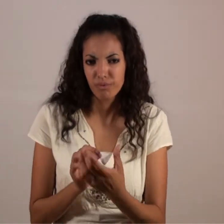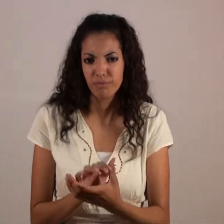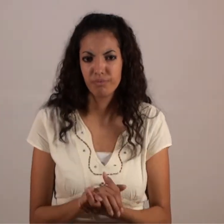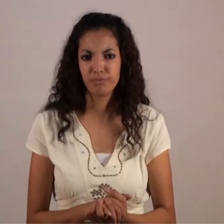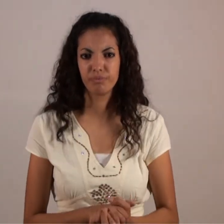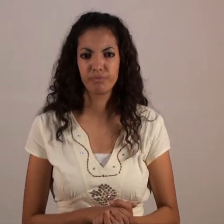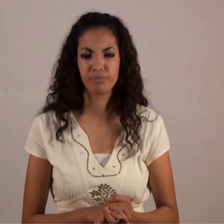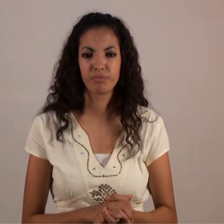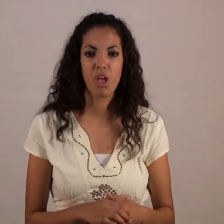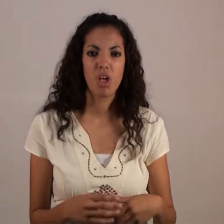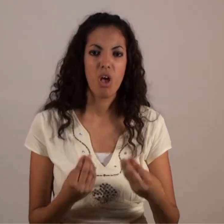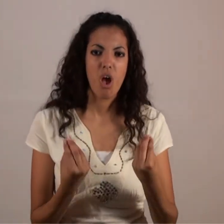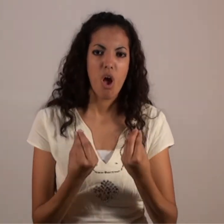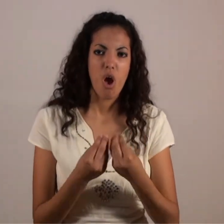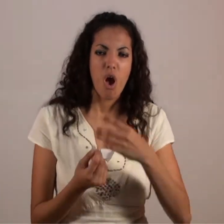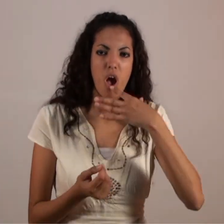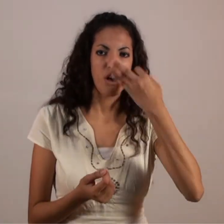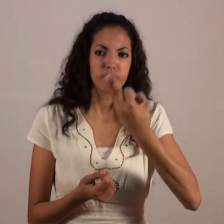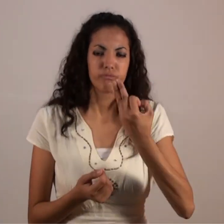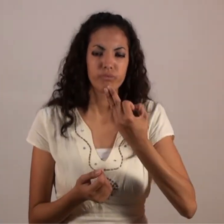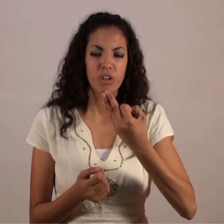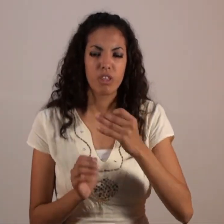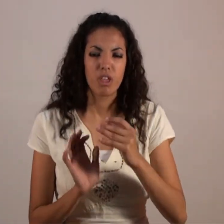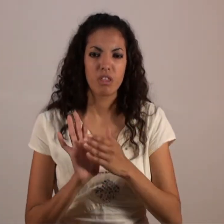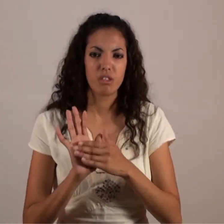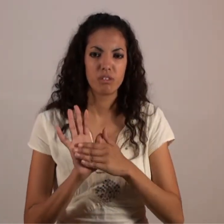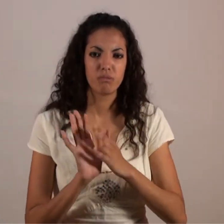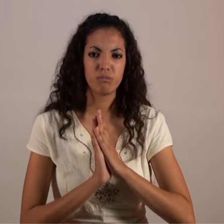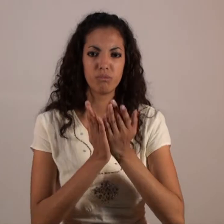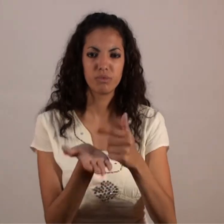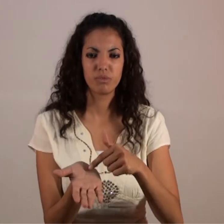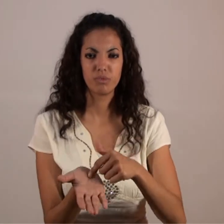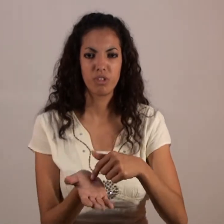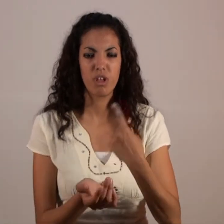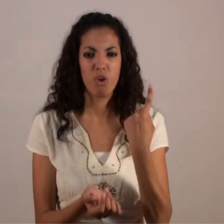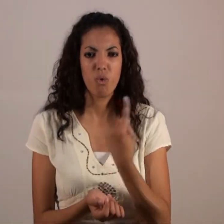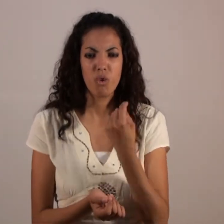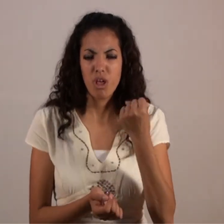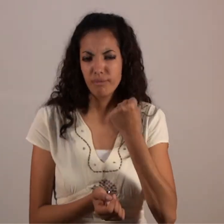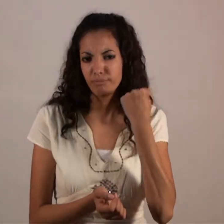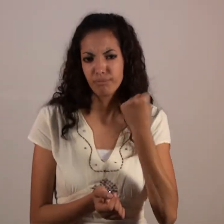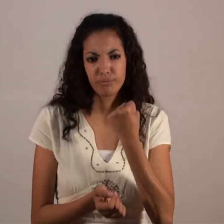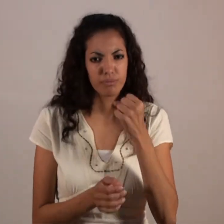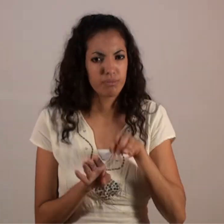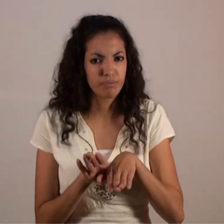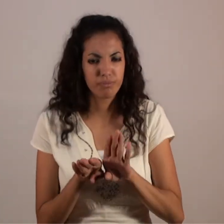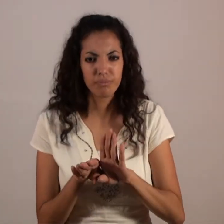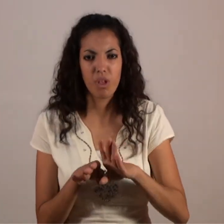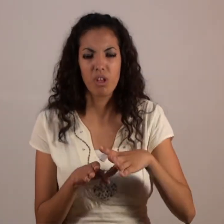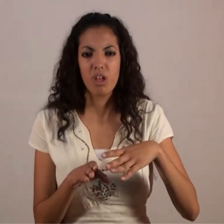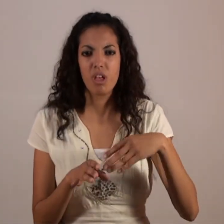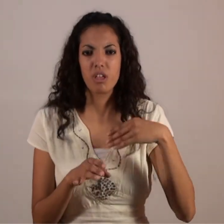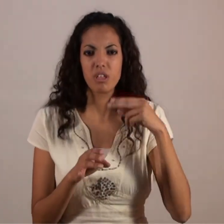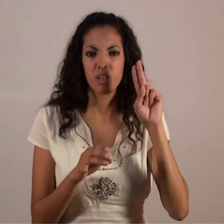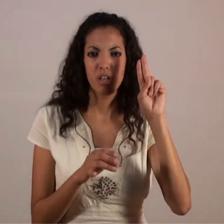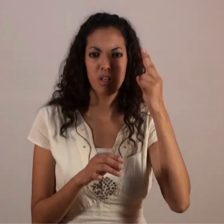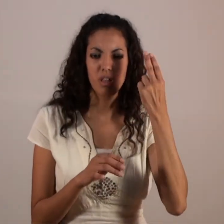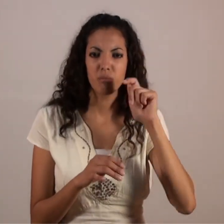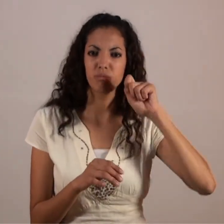Muchas verdades vitales surgen de estos textos, y una de las más importantes es que la muerte de esos animales no